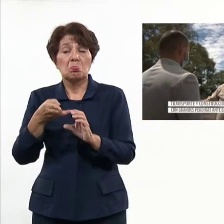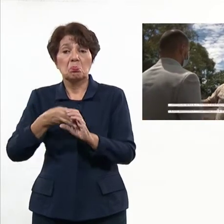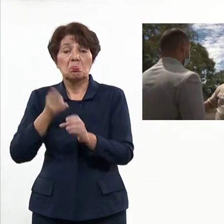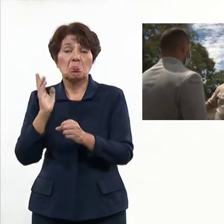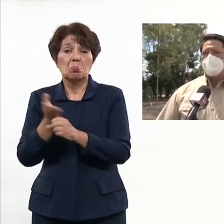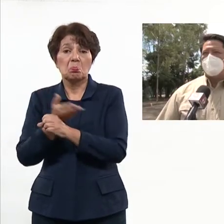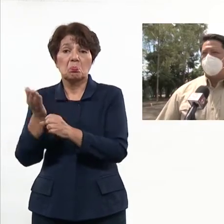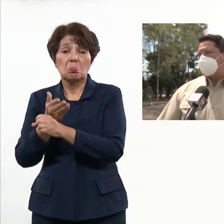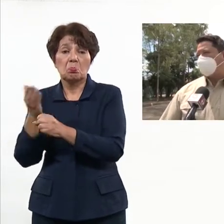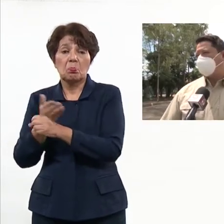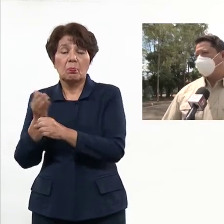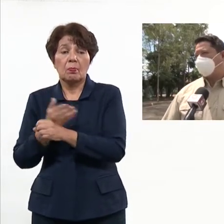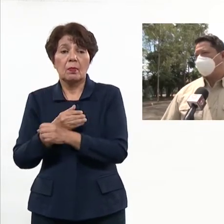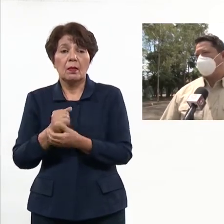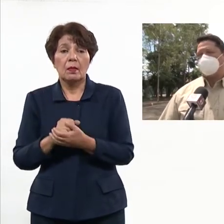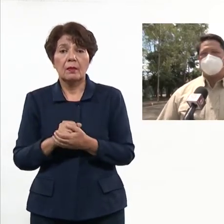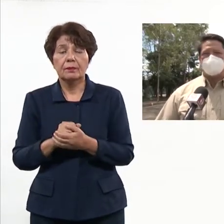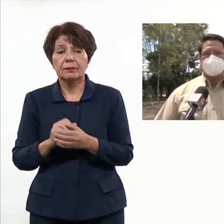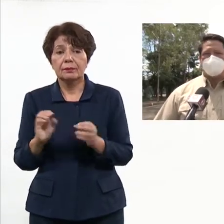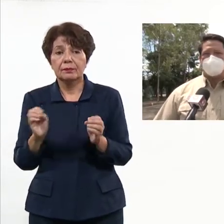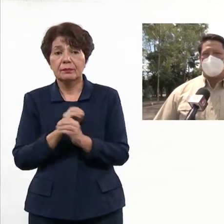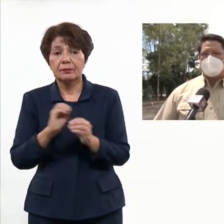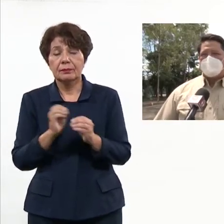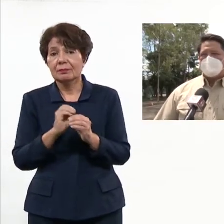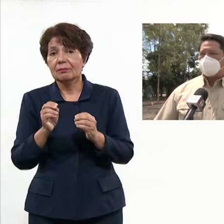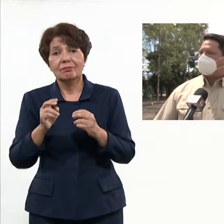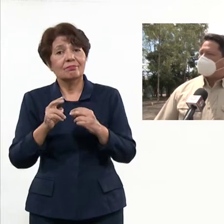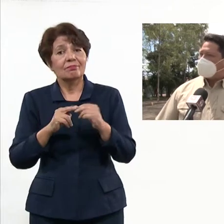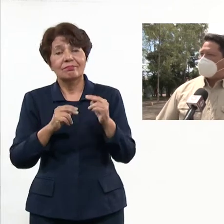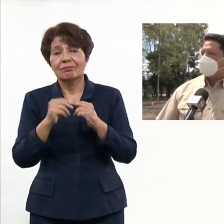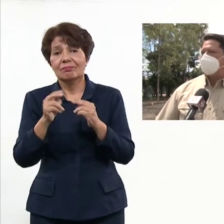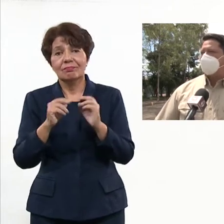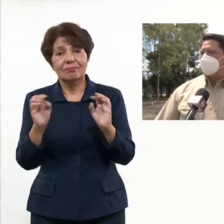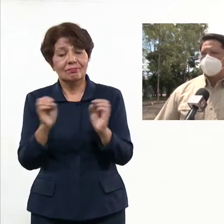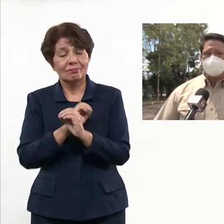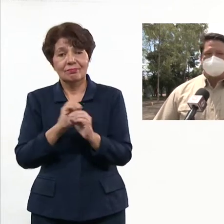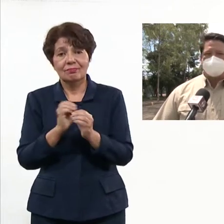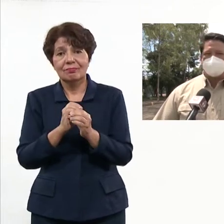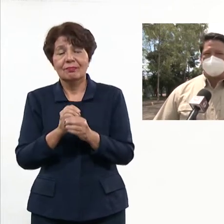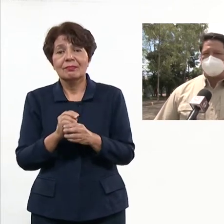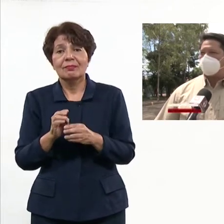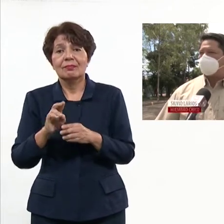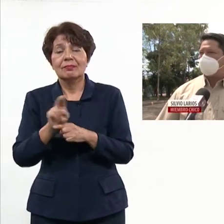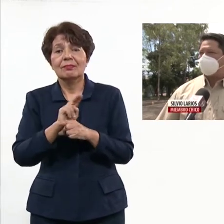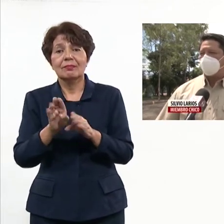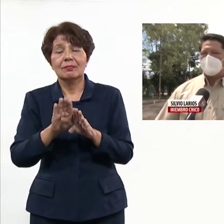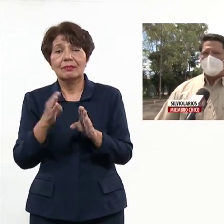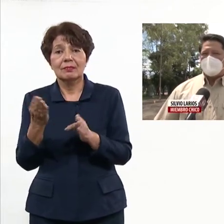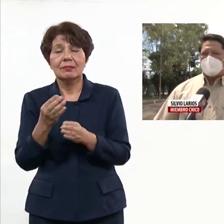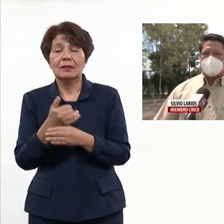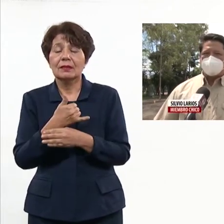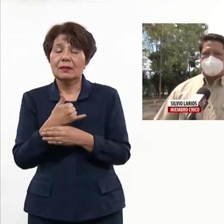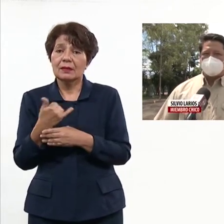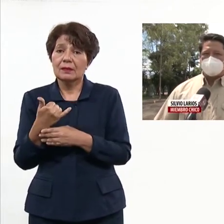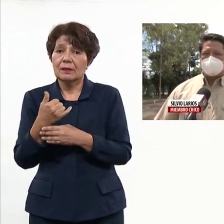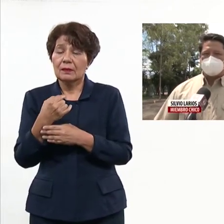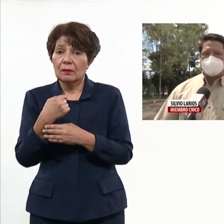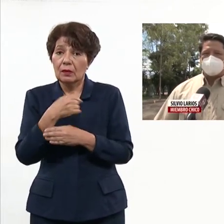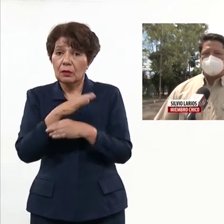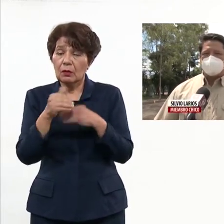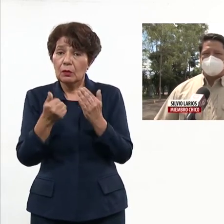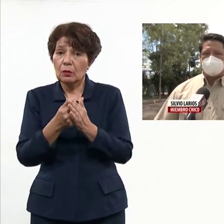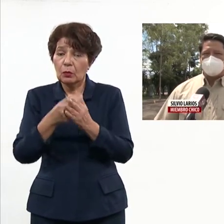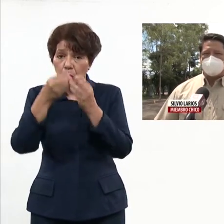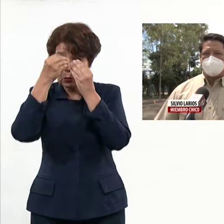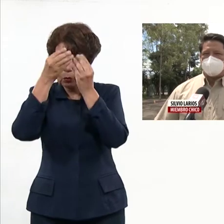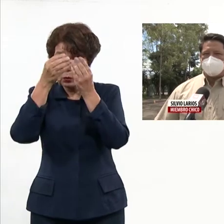construcción no tenemos una mesa de construcción reactivada hemos estado insistiendo hasta el cansancio a las autoridades